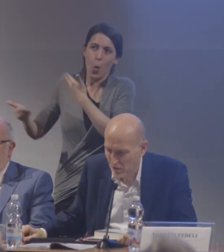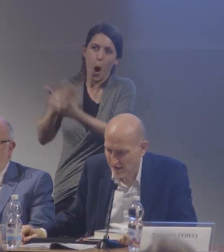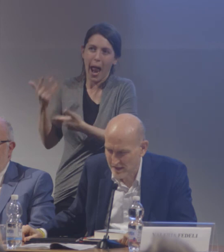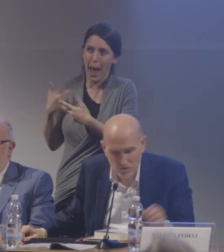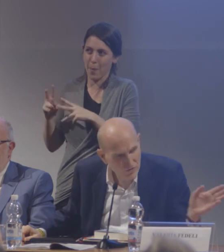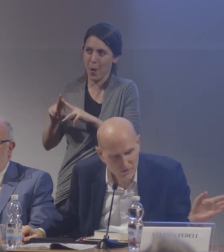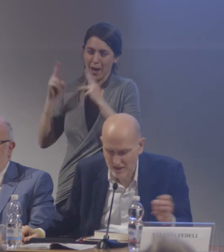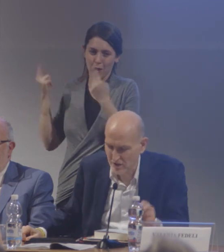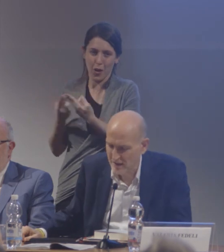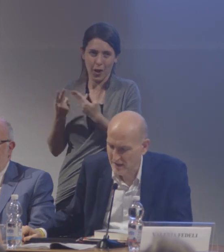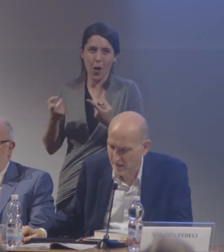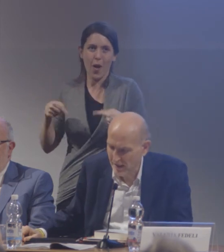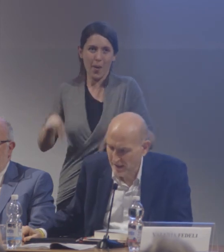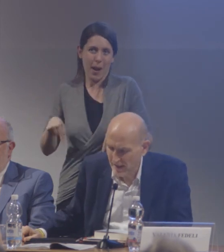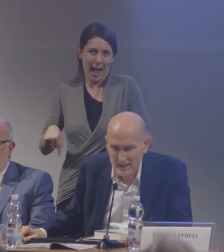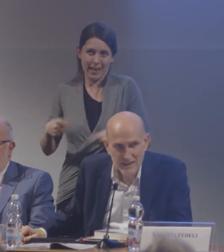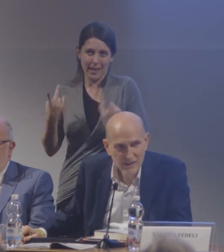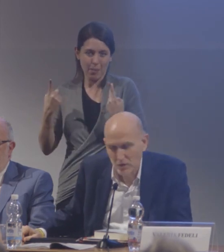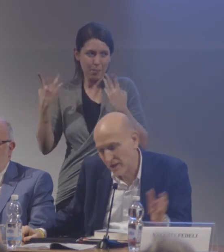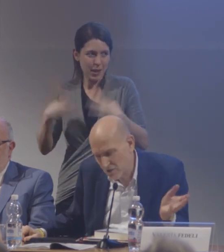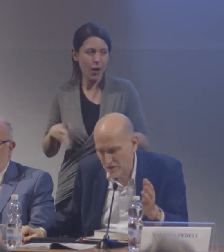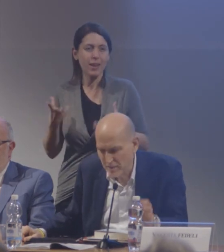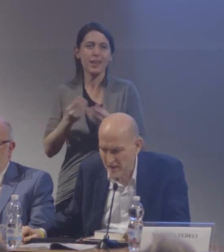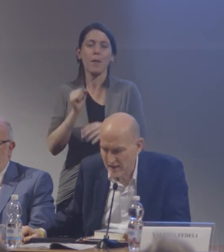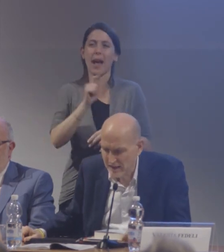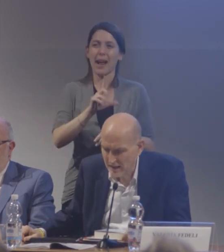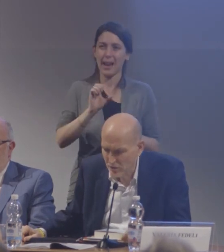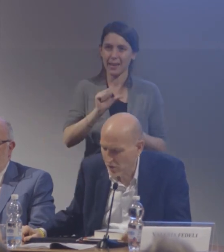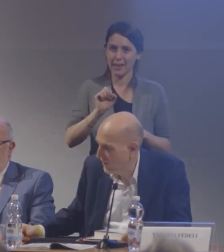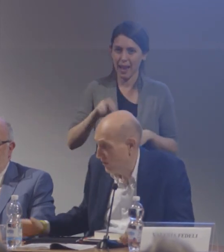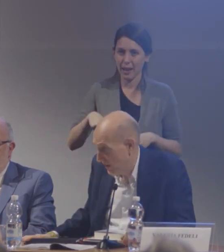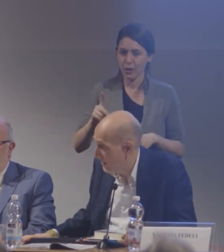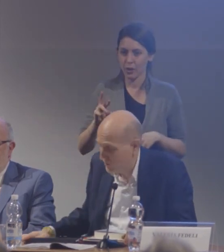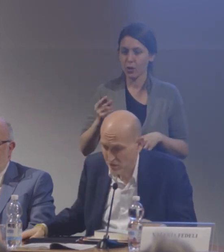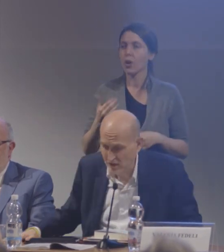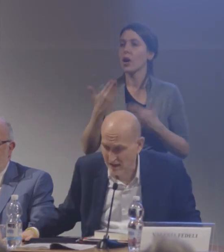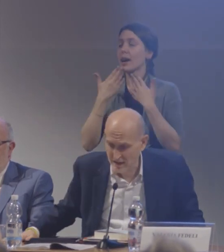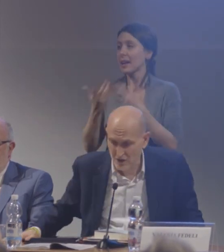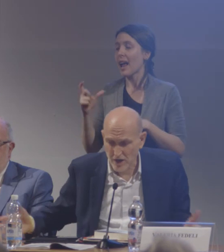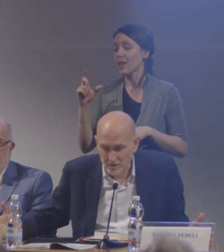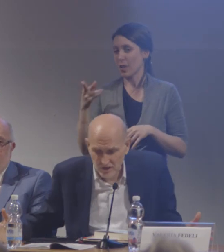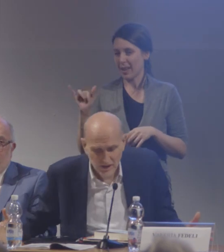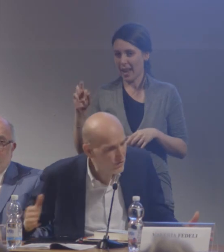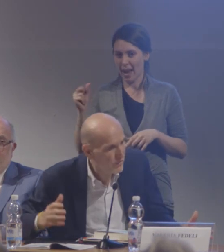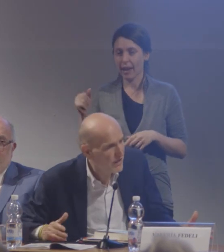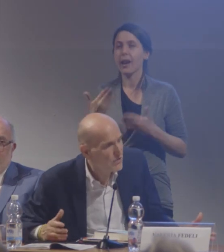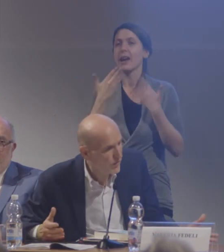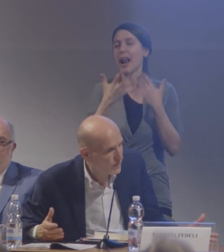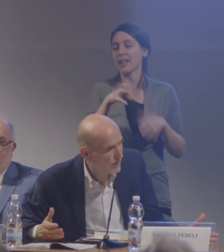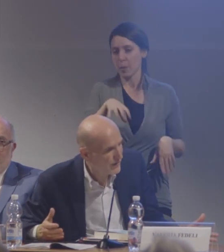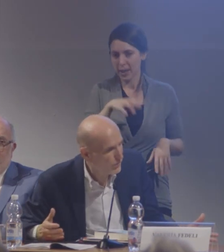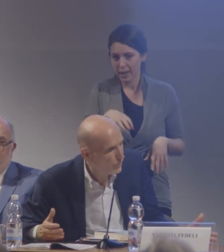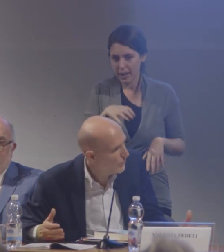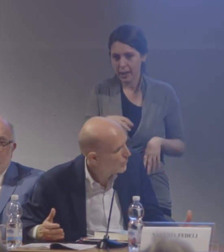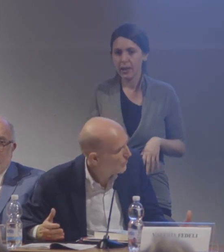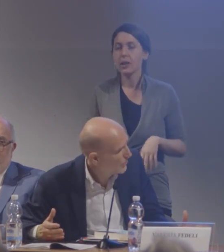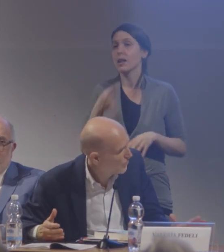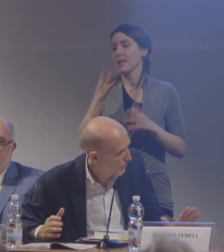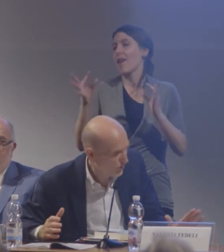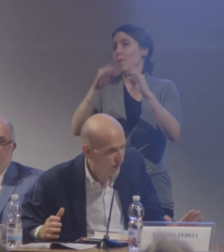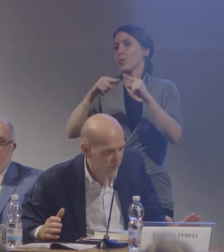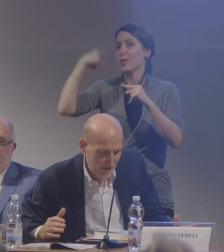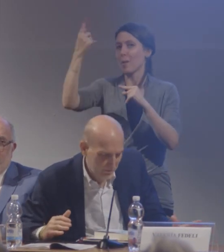piena all'organizzazione di questa cosa, insieme a Alessandro e a Giuseppe La Terza che non è qui. Io ringrazio molto Chiara Saraceno, ringrazio il Ministro, appuntamento è dunque il